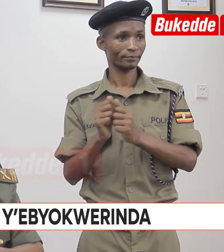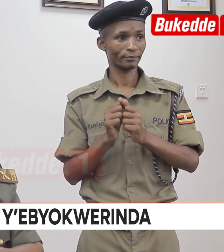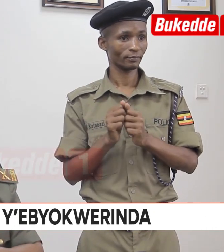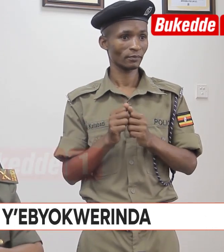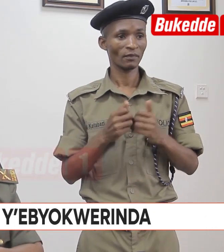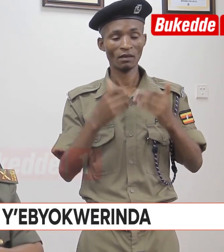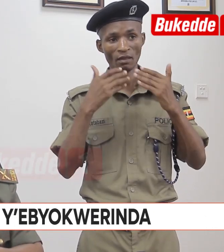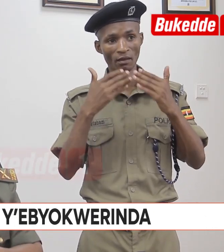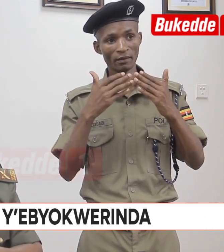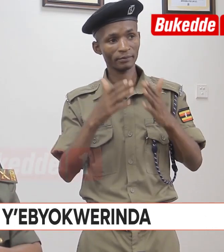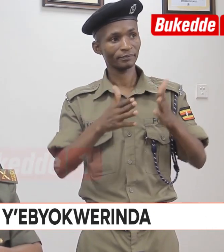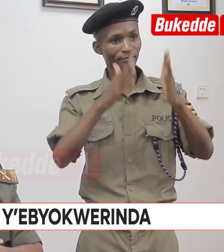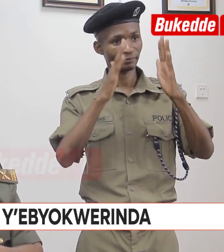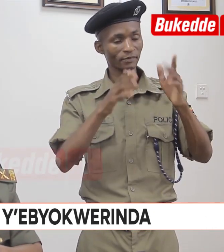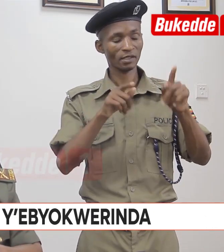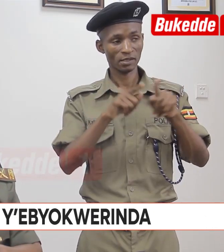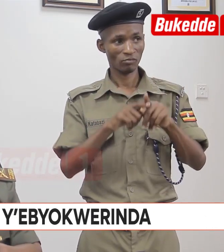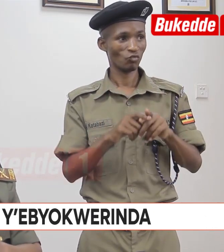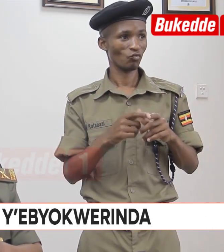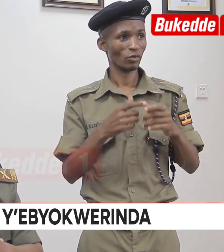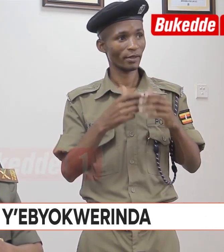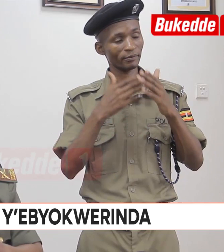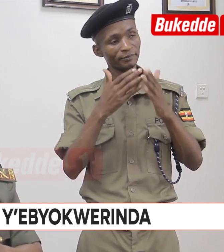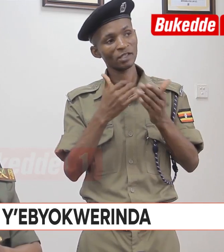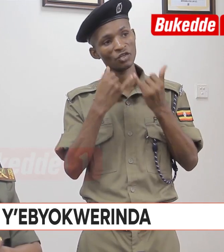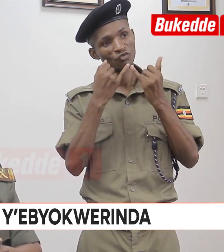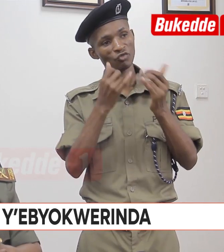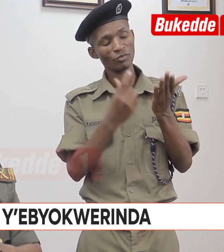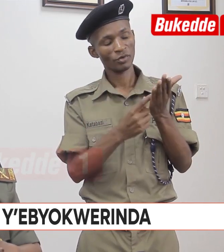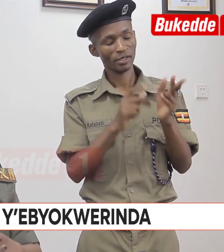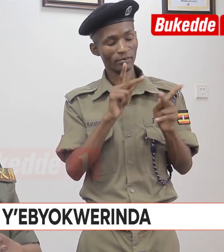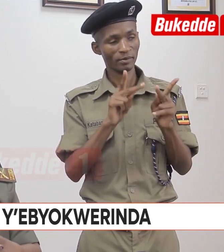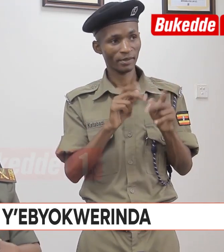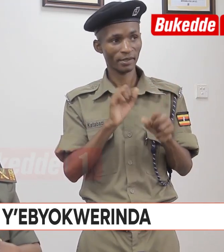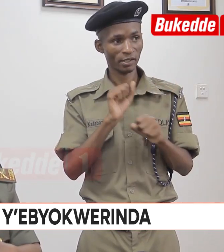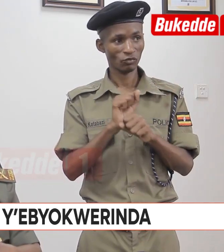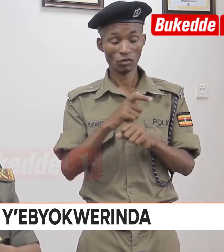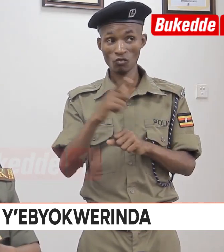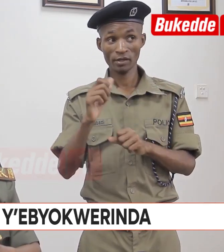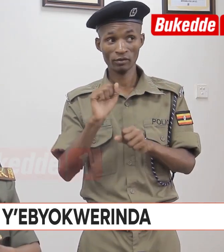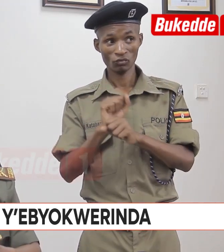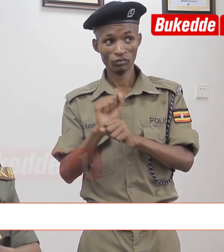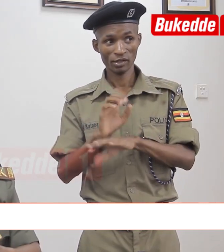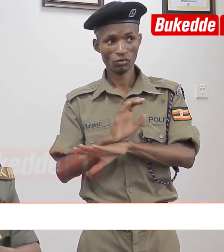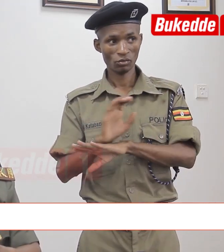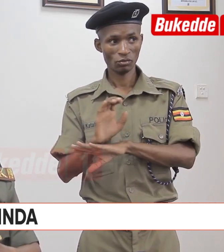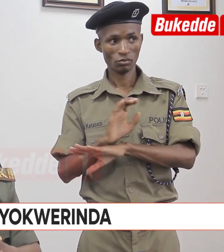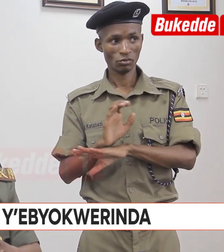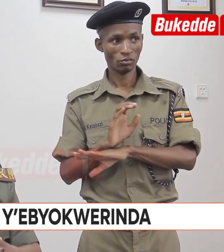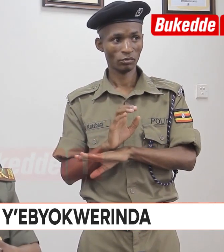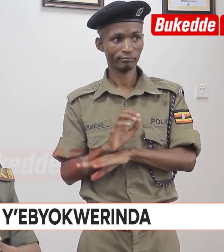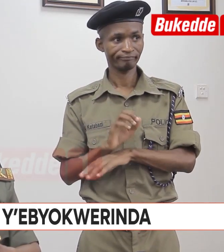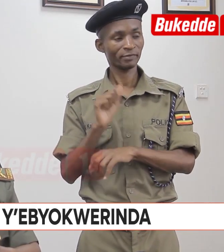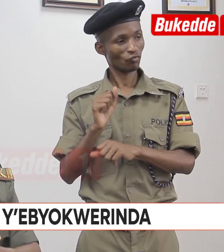okwebaza obuwanguzi obwo era n'okubagumya n'okugumya bannayuganda nti omulimu gwe twagenda okukola e Congo